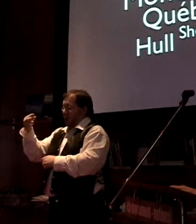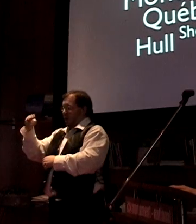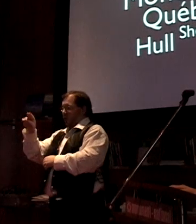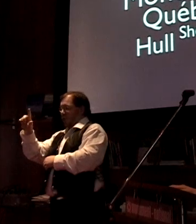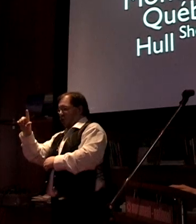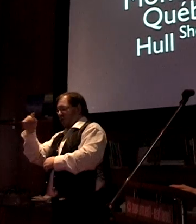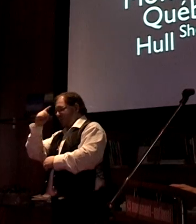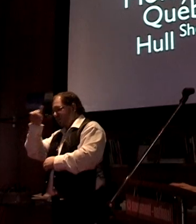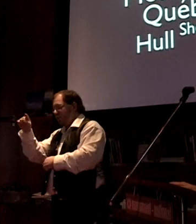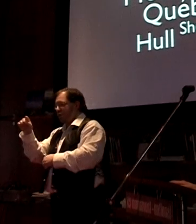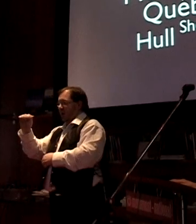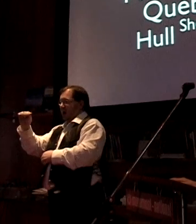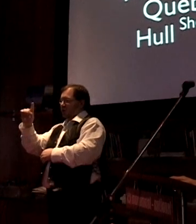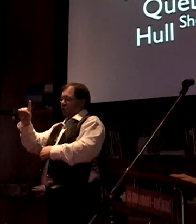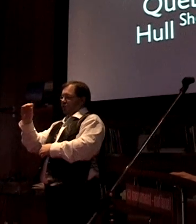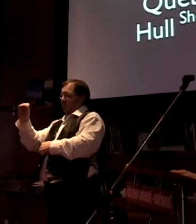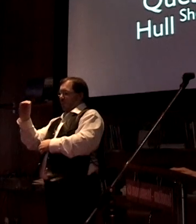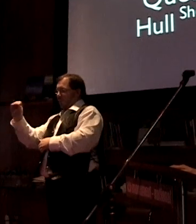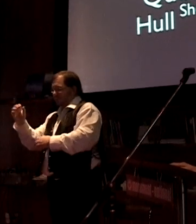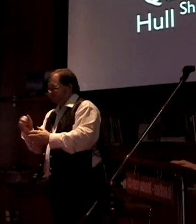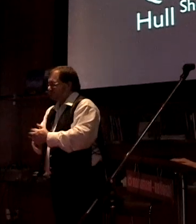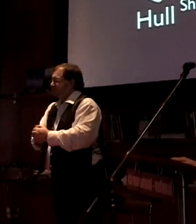Prendre un petit instant, ça va faire du bien.